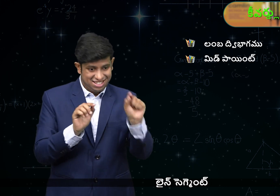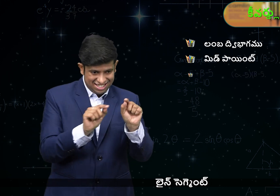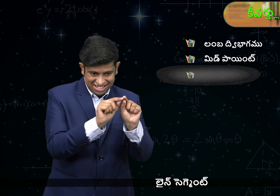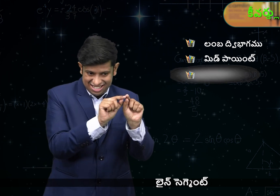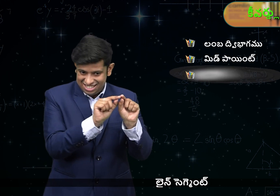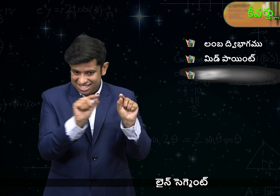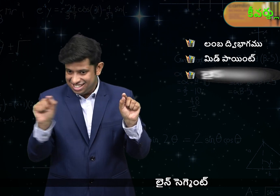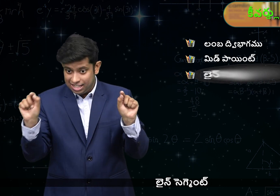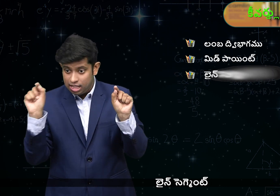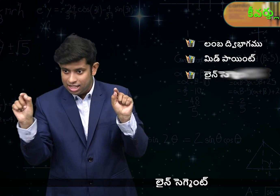లైన్ సెగ్మెంట్,